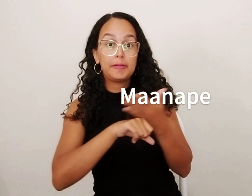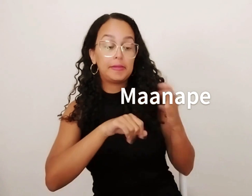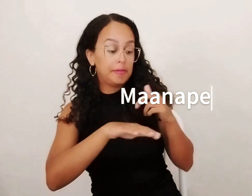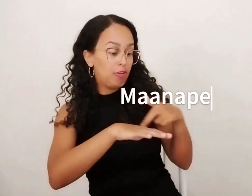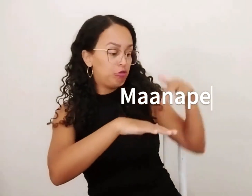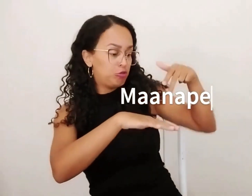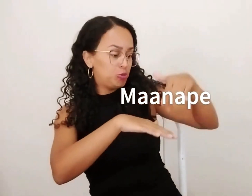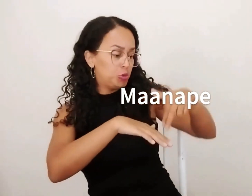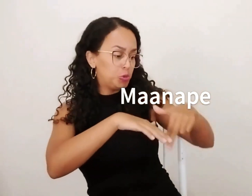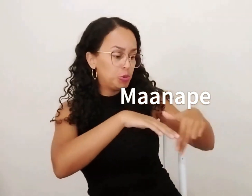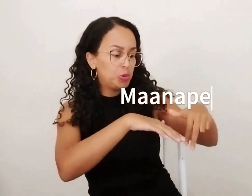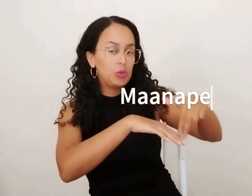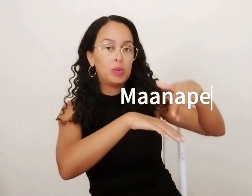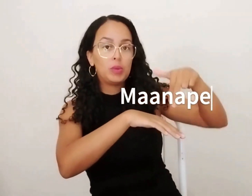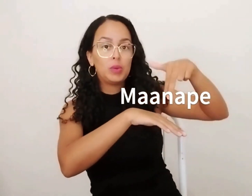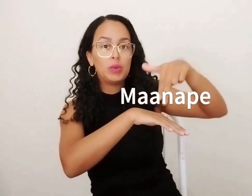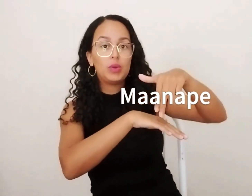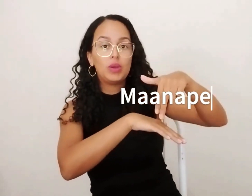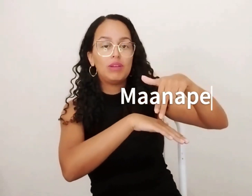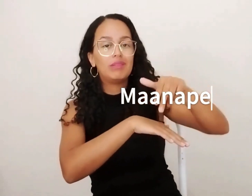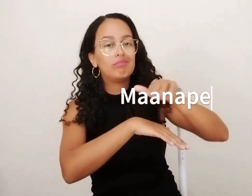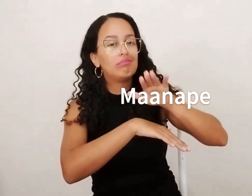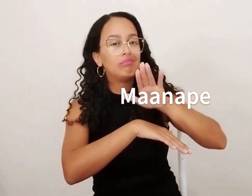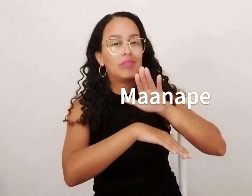palmas dos pés e das mãos brancas.